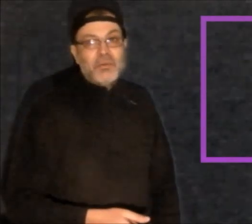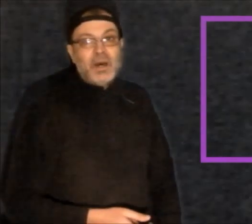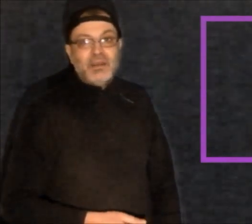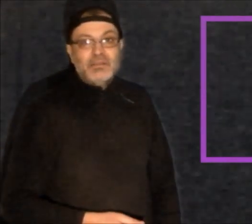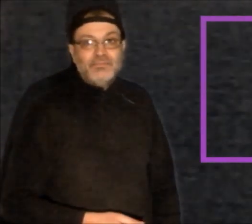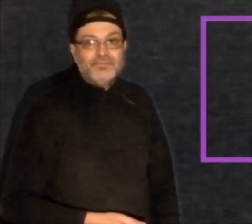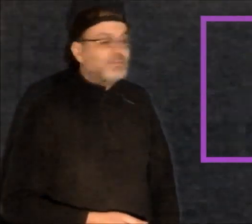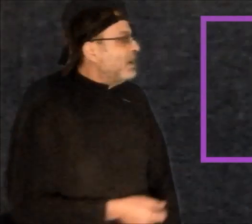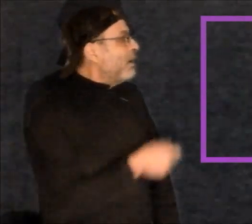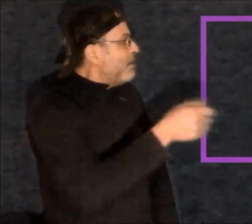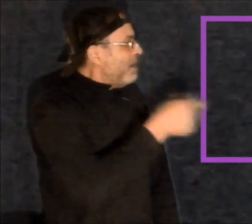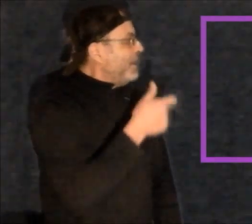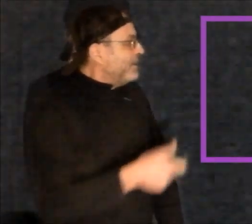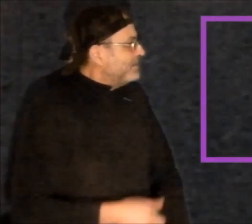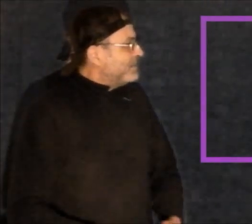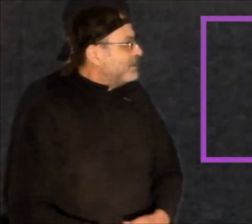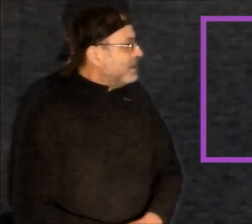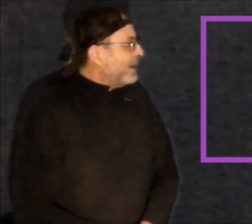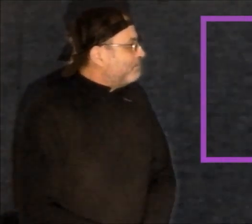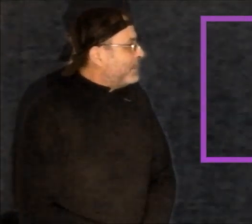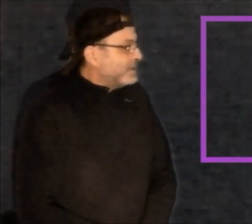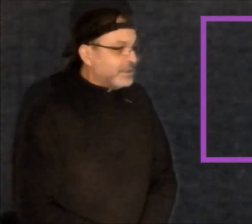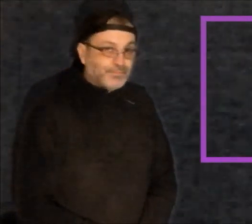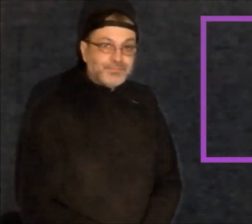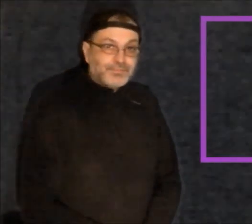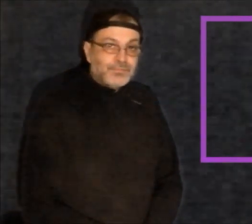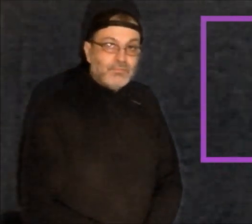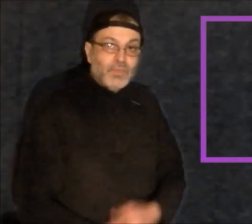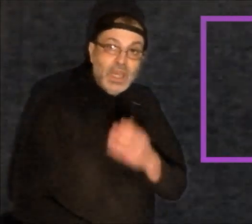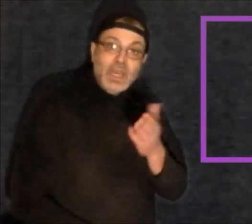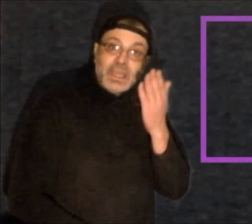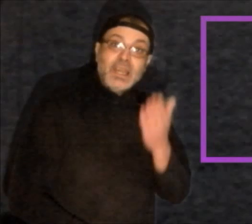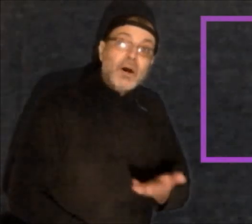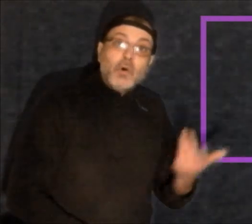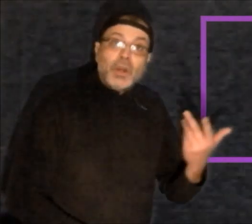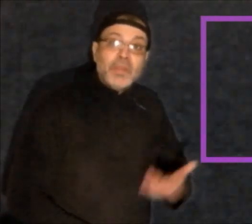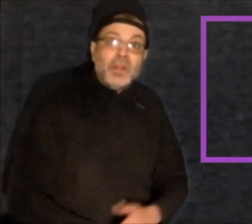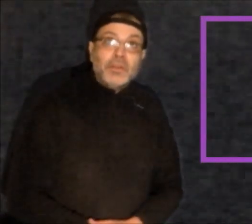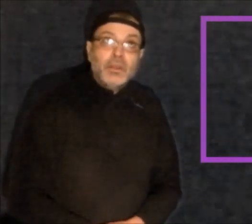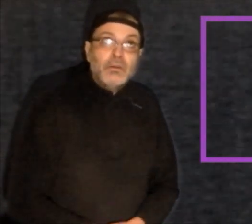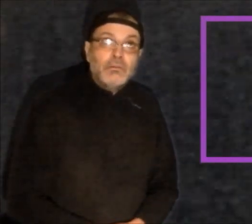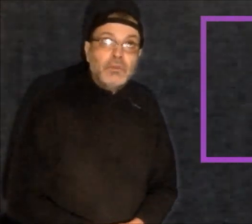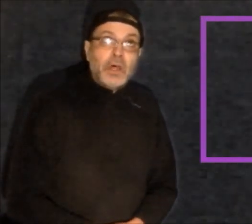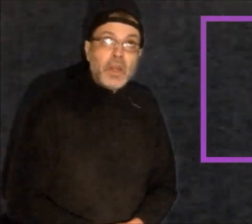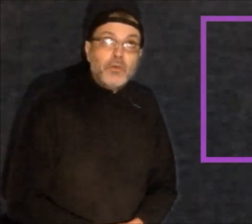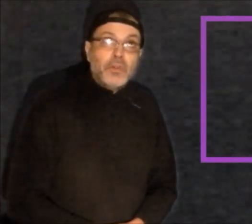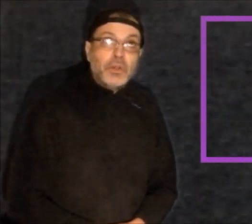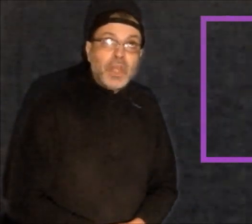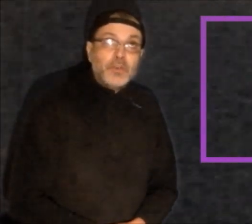إلى الجمال. أمحي اخرب بيت. كلمة أخرى مثلا نأخذ